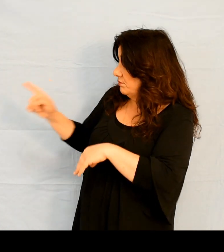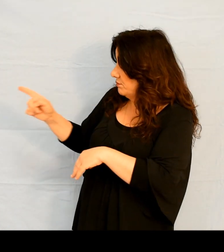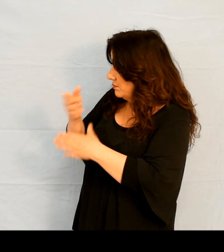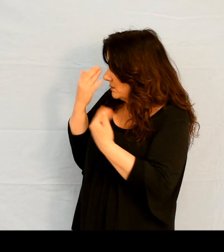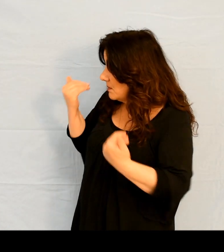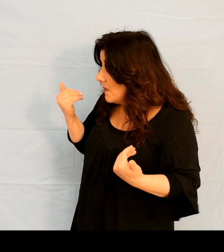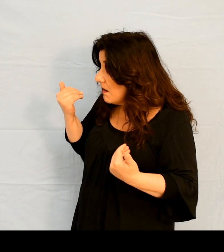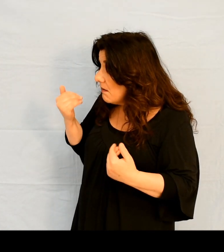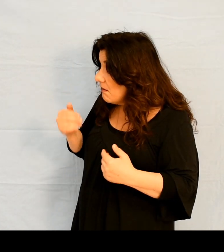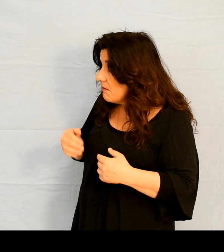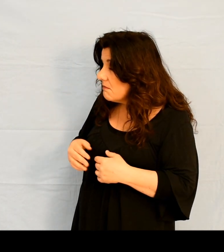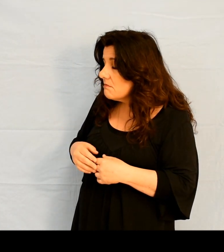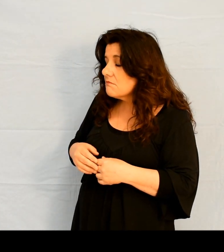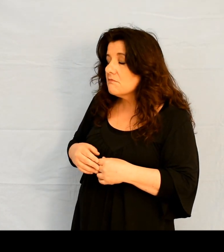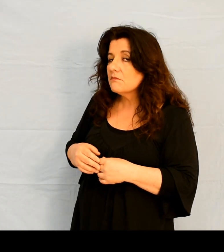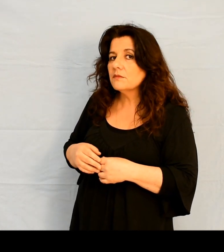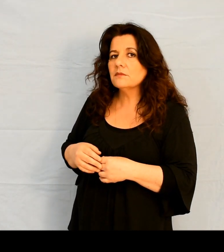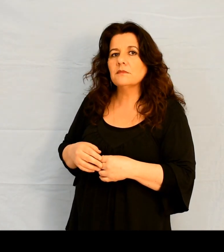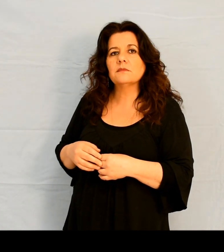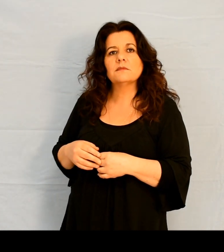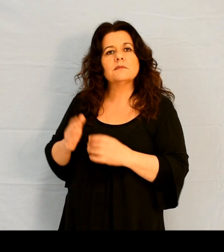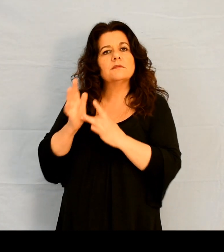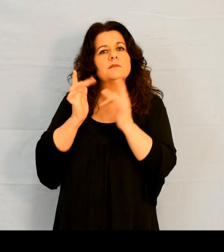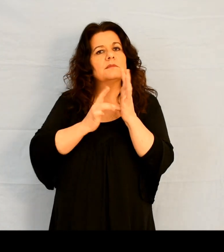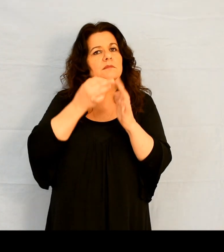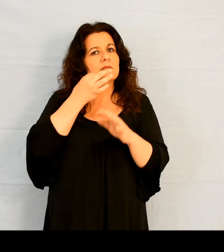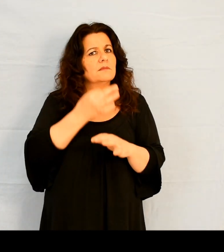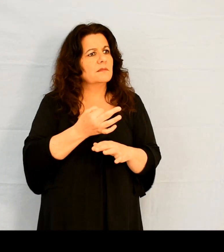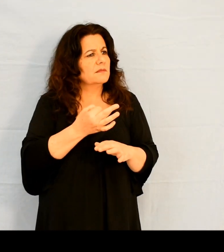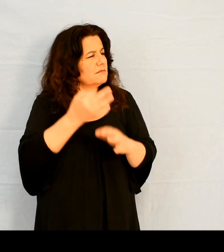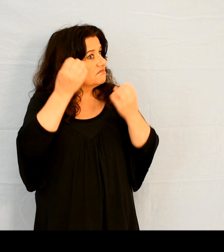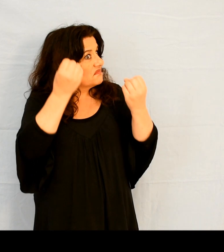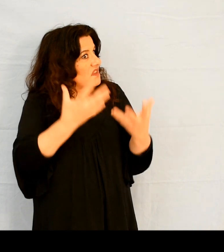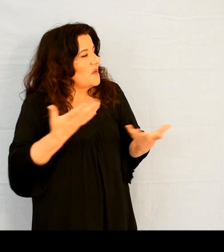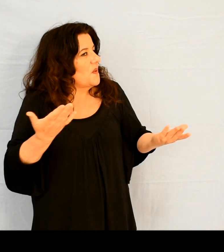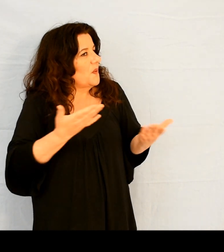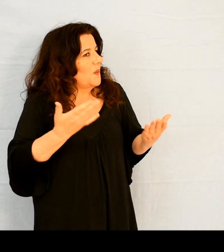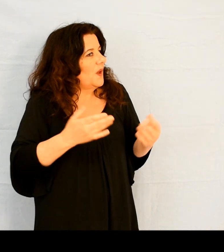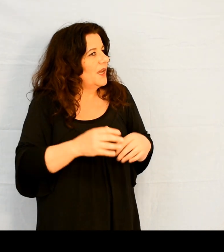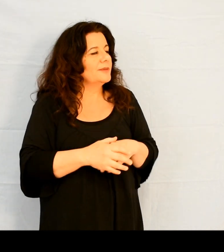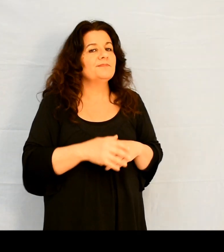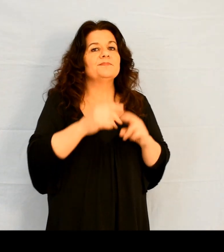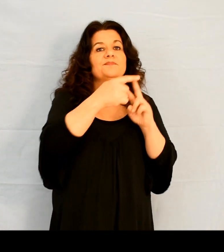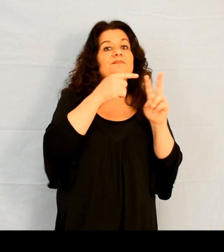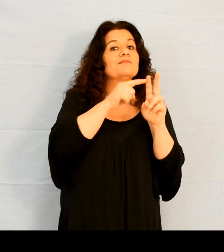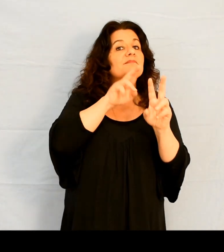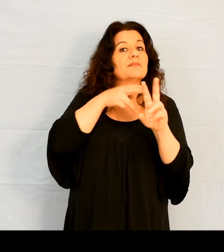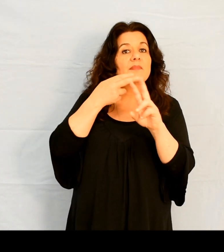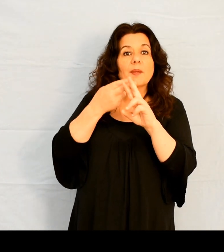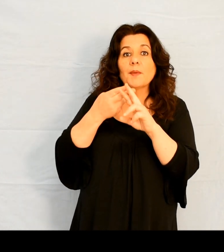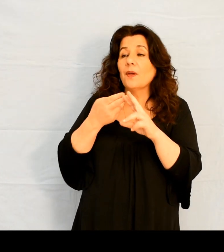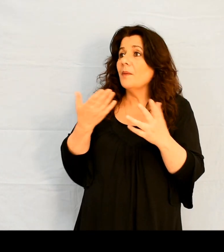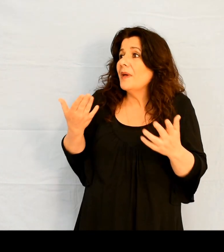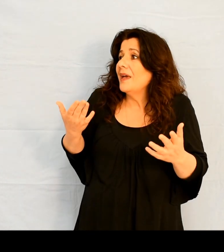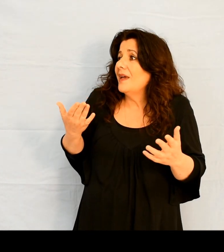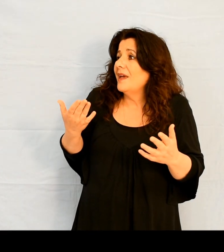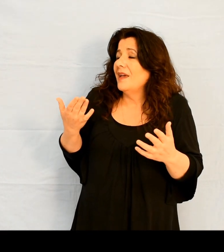Il leur dit, « Quel événement ?» Ils leur répondirent, « Ce qui est arrivé à Jésus de